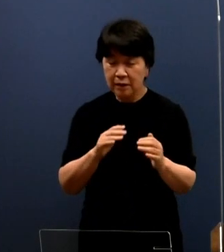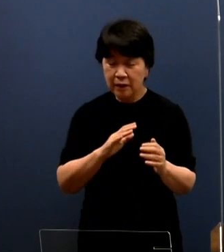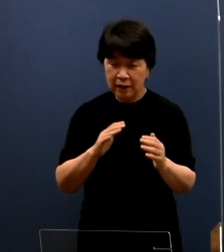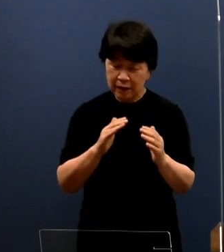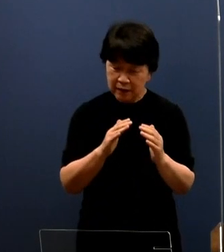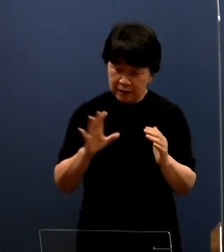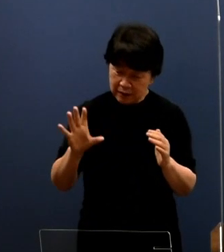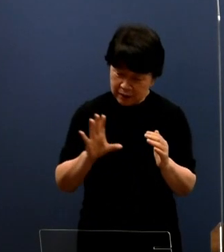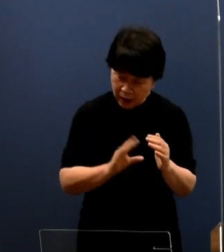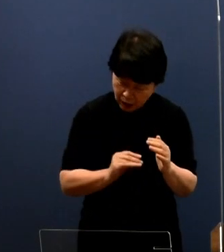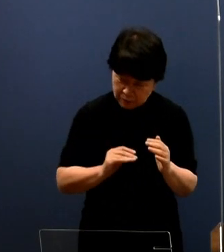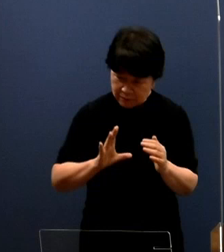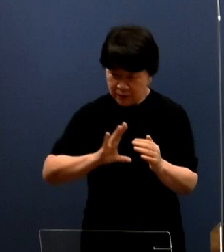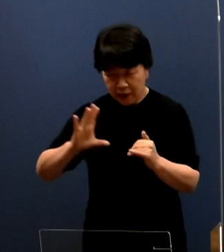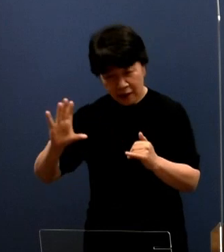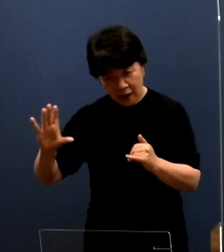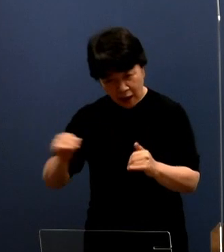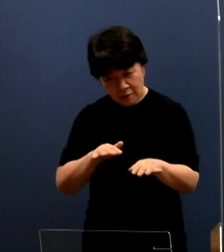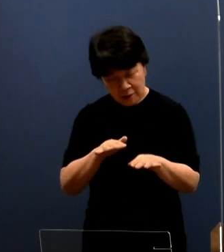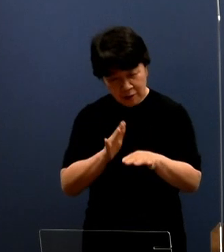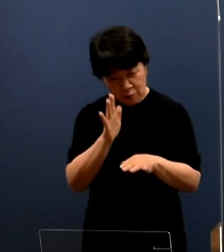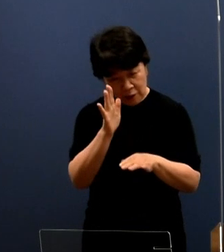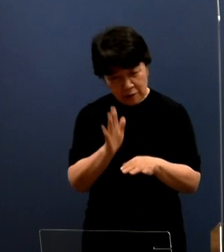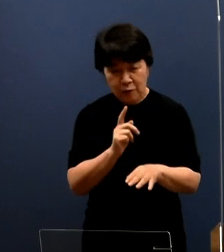については今のところ考えて、まあ、いないという状況ですね。